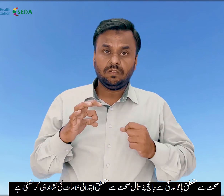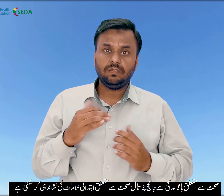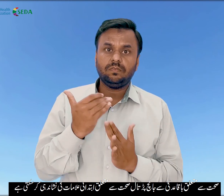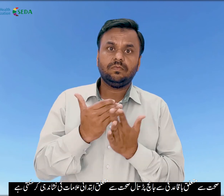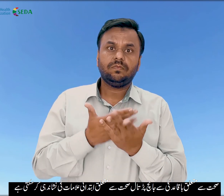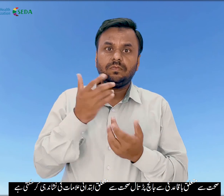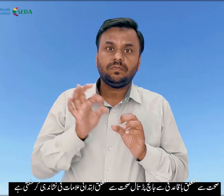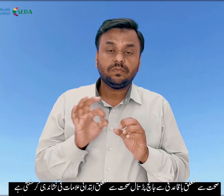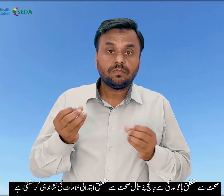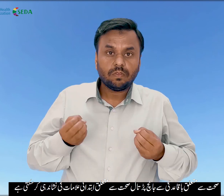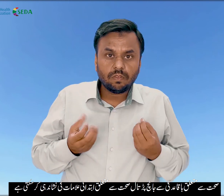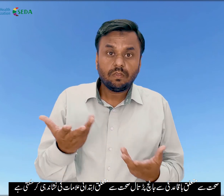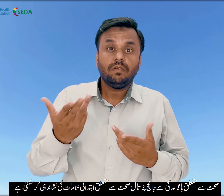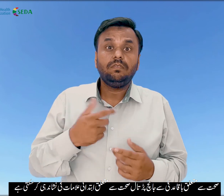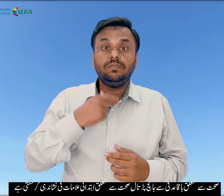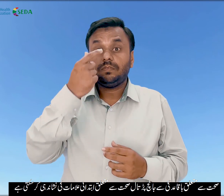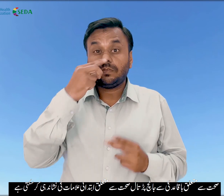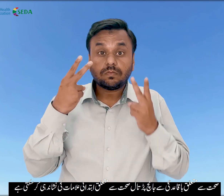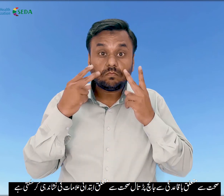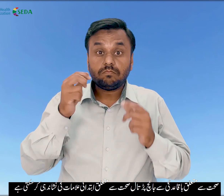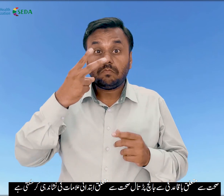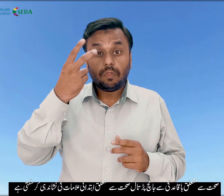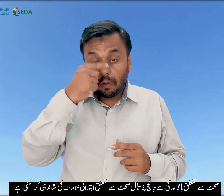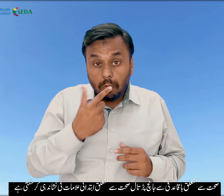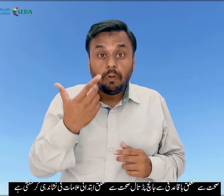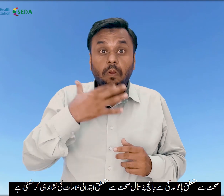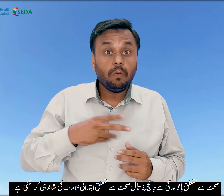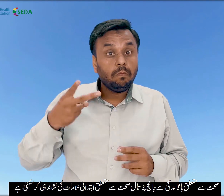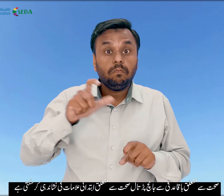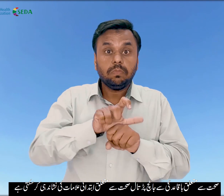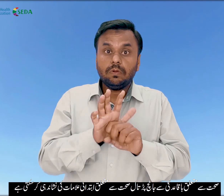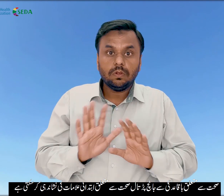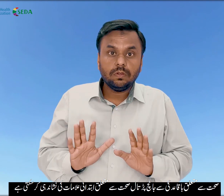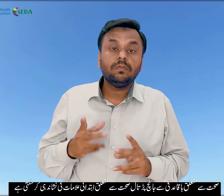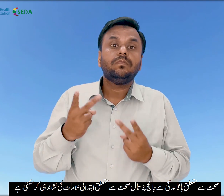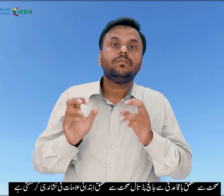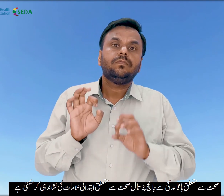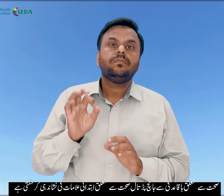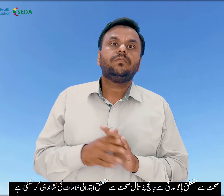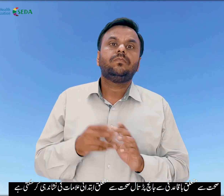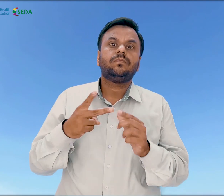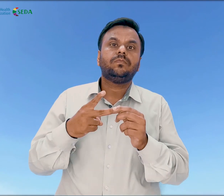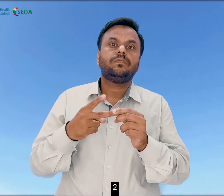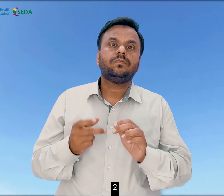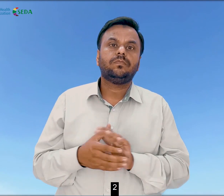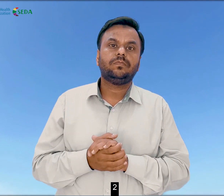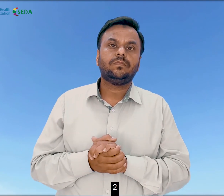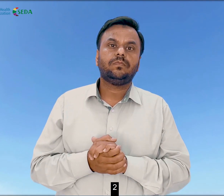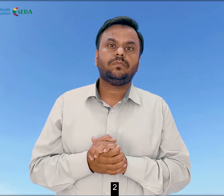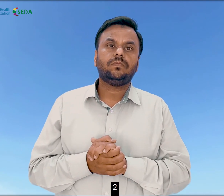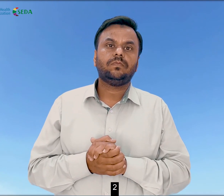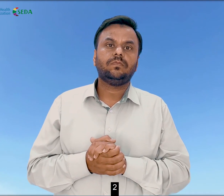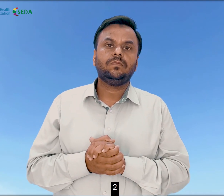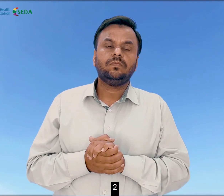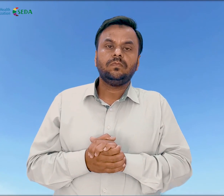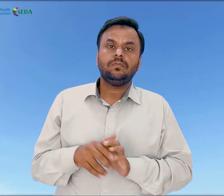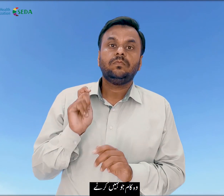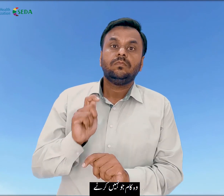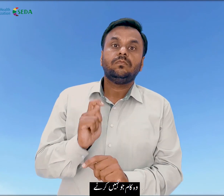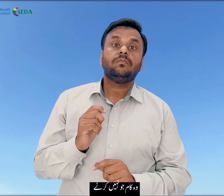صحت سے متعلق ابتدائی علامات کی نشاندہی کر سکتی ہے۔ نمبر 2، وہ